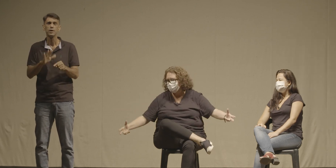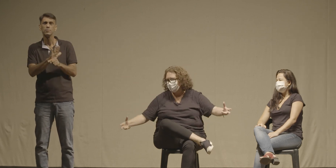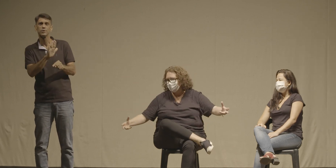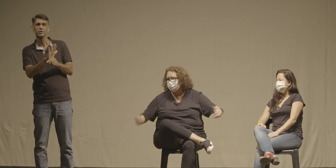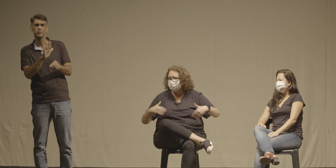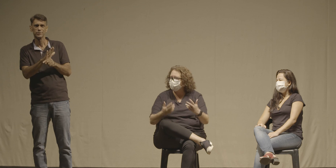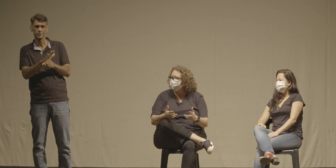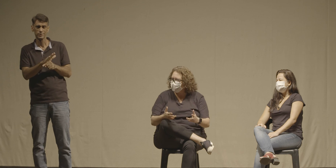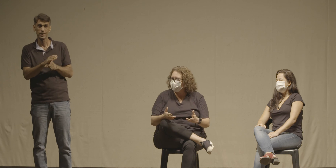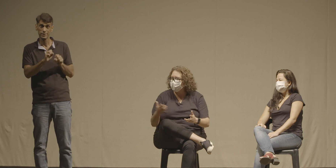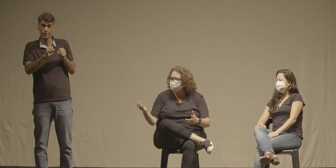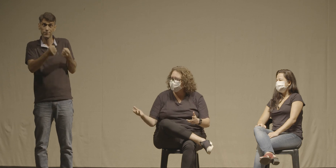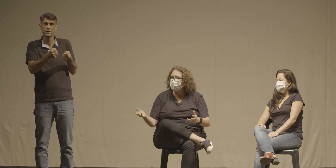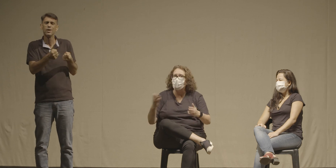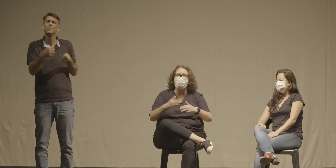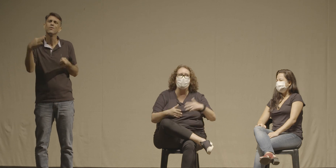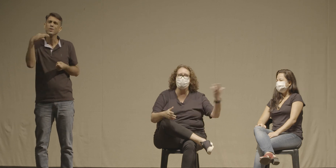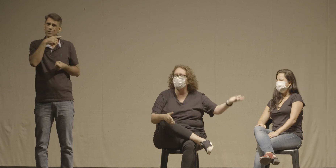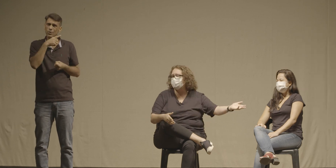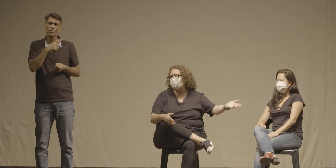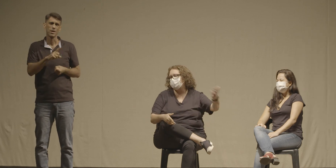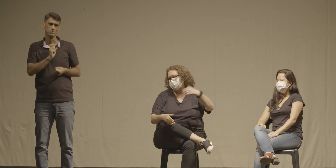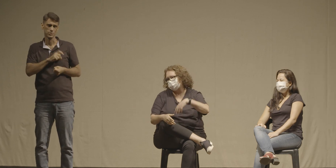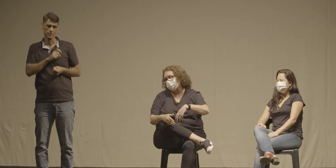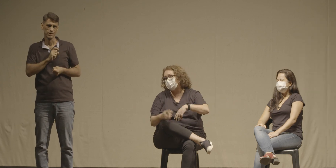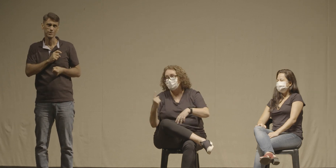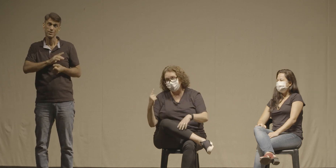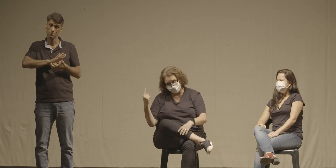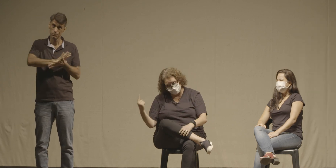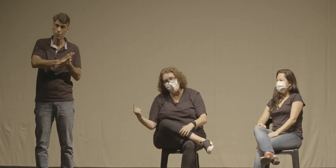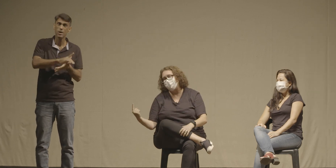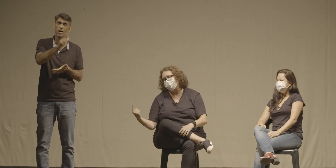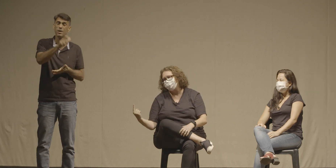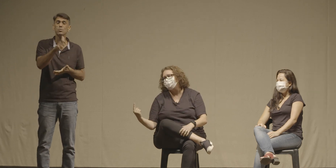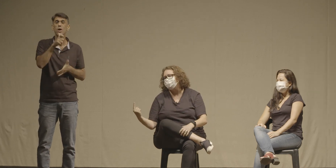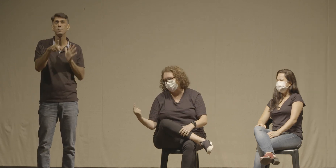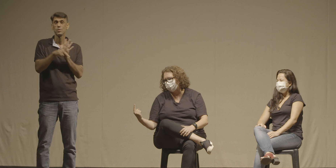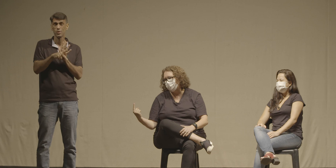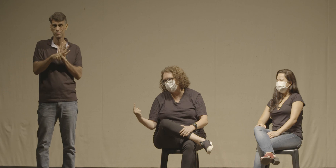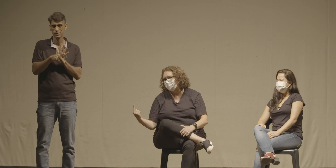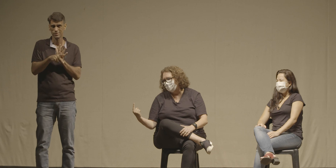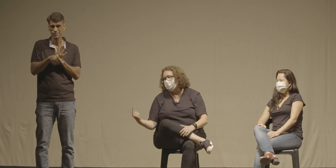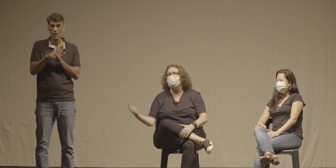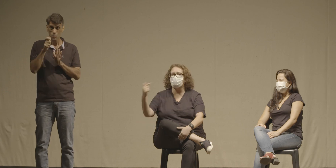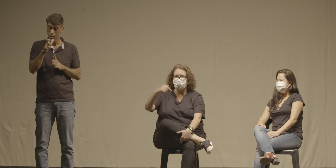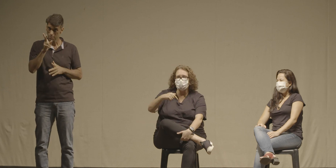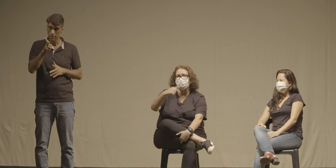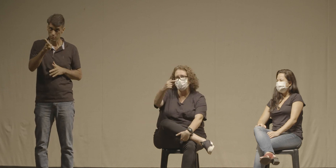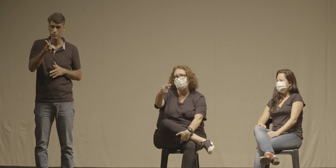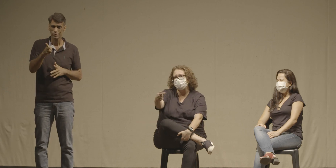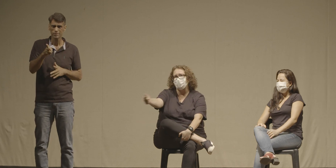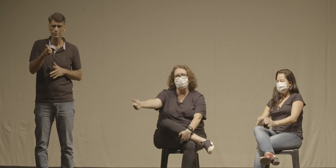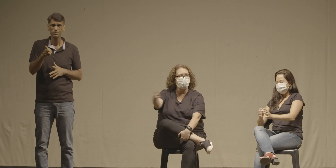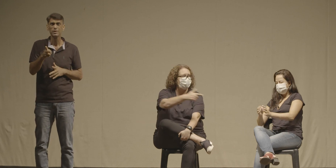proteger e me defender, porque eles viram a covardia que eu tinha sofrido de uma mulher, sabe? Como eu